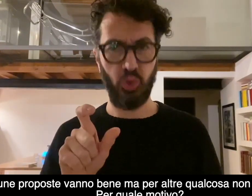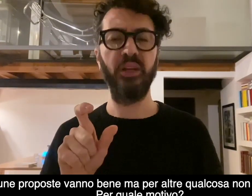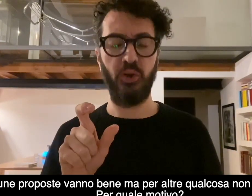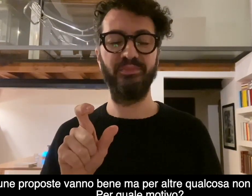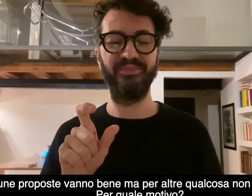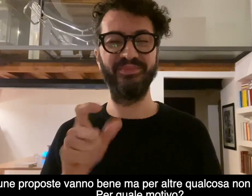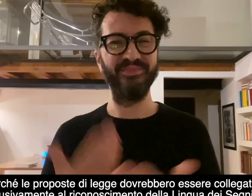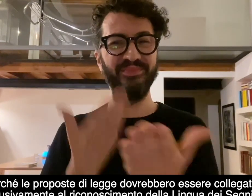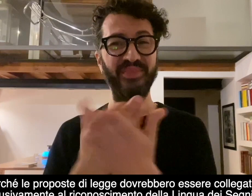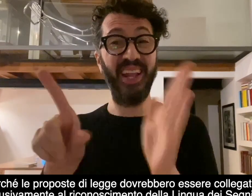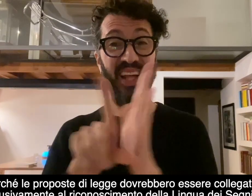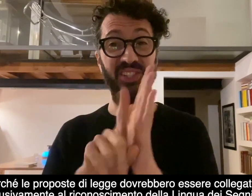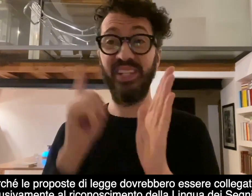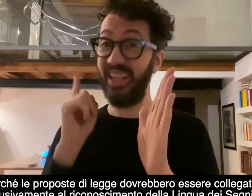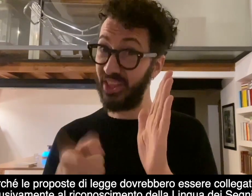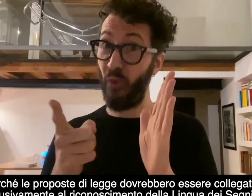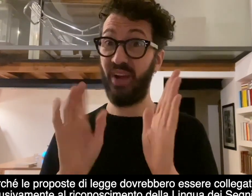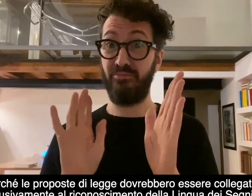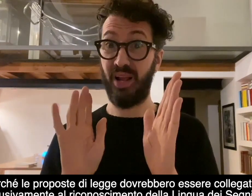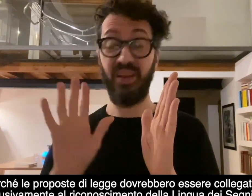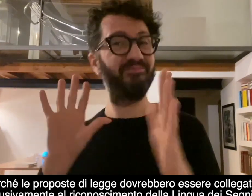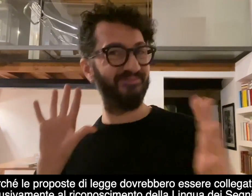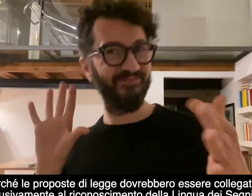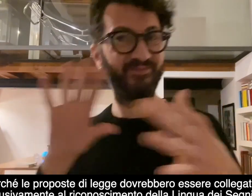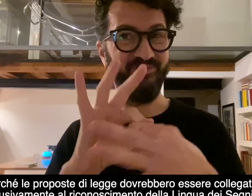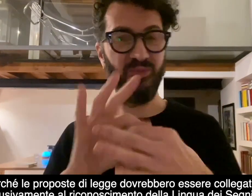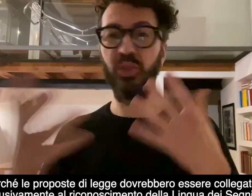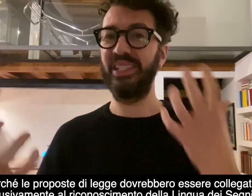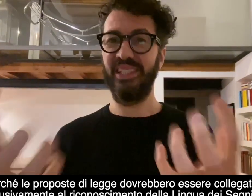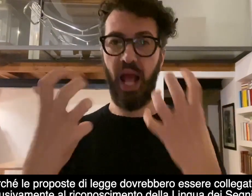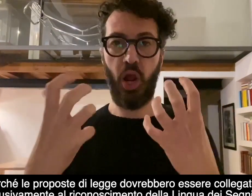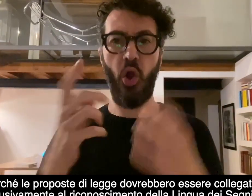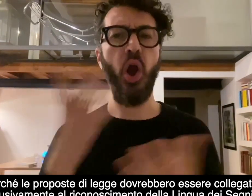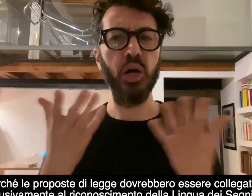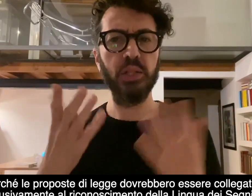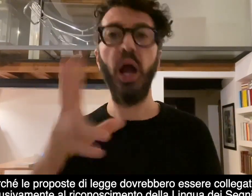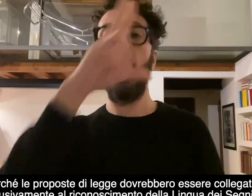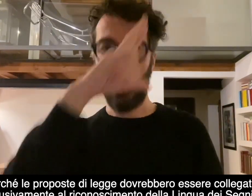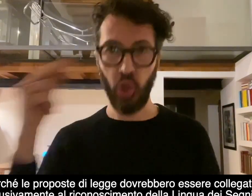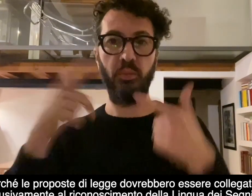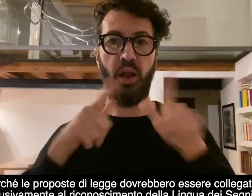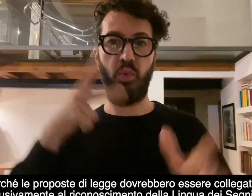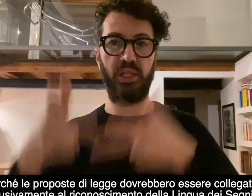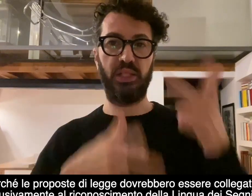per quale motivo perché le proposte di legge dovrebbero essere collegate solo ed esclusivamente al riconoscimento